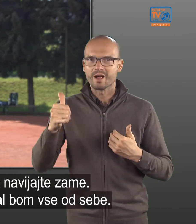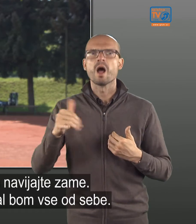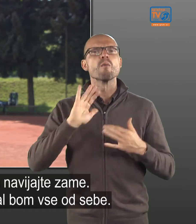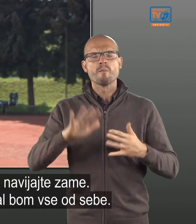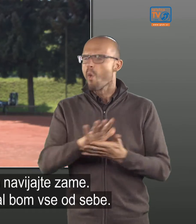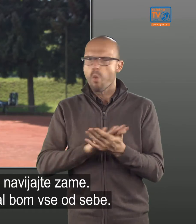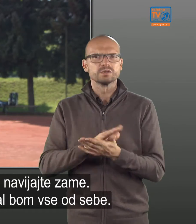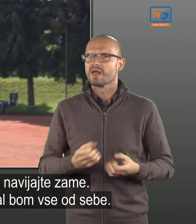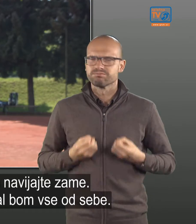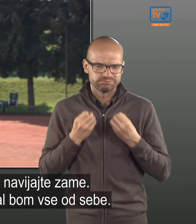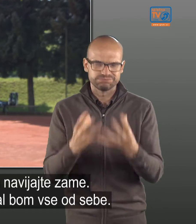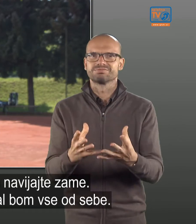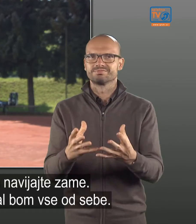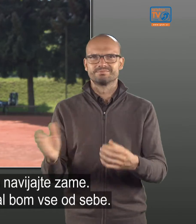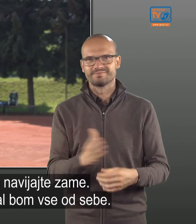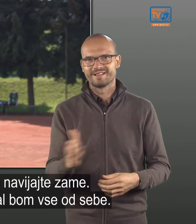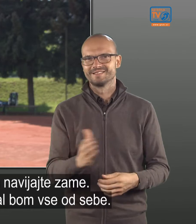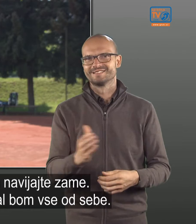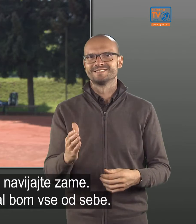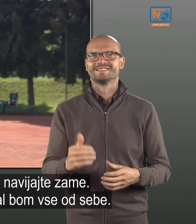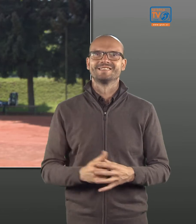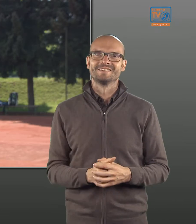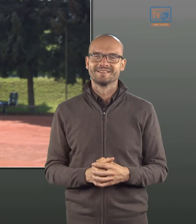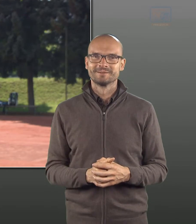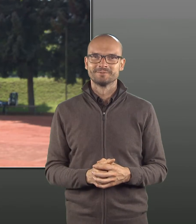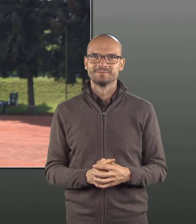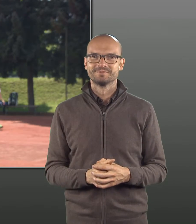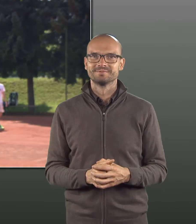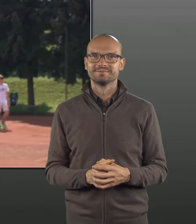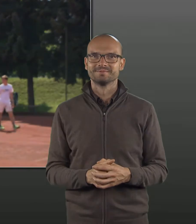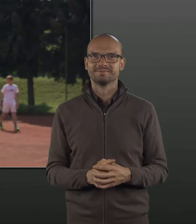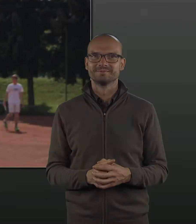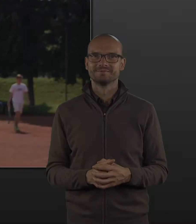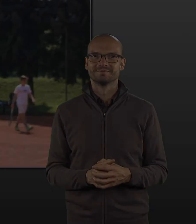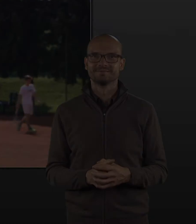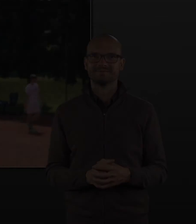da bom vse od sebe.